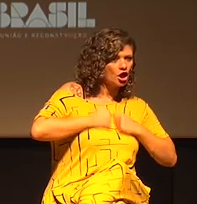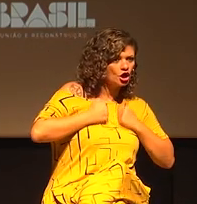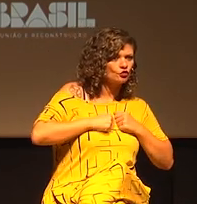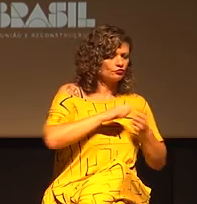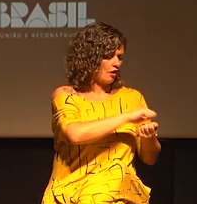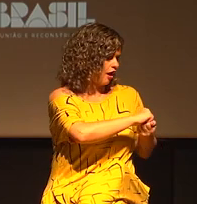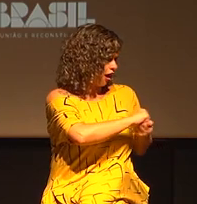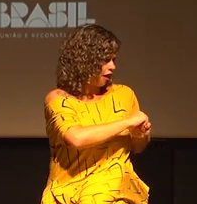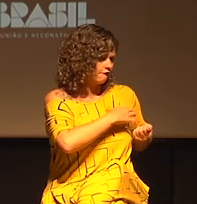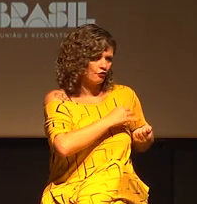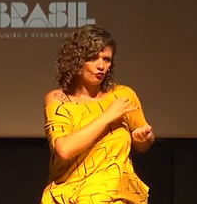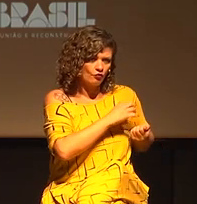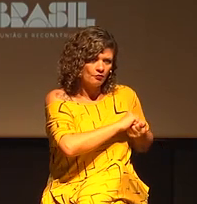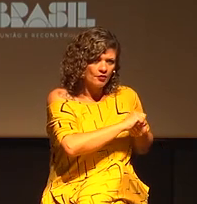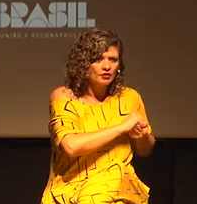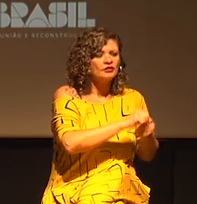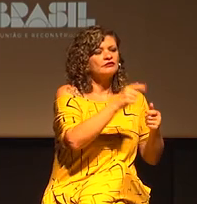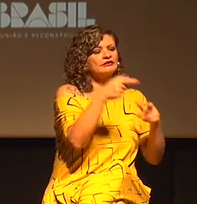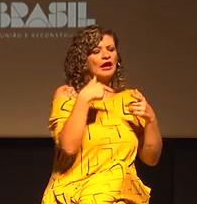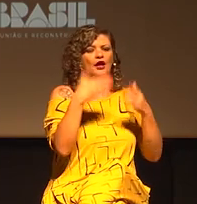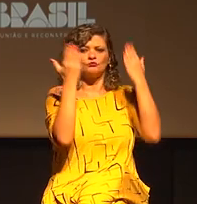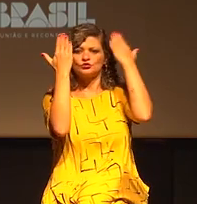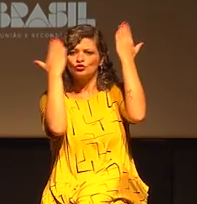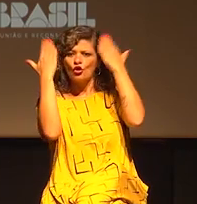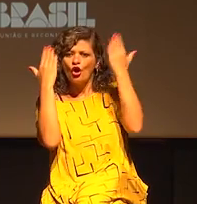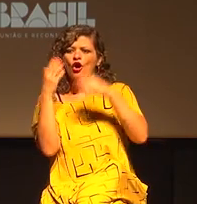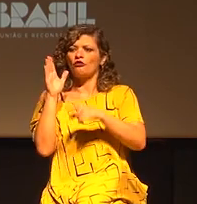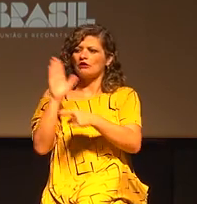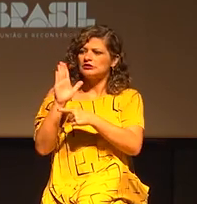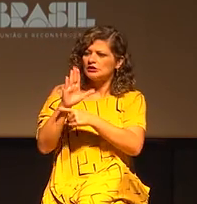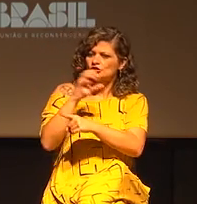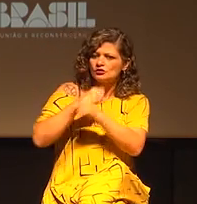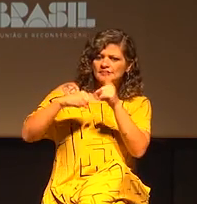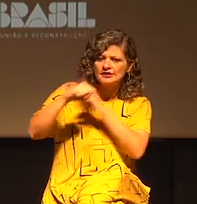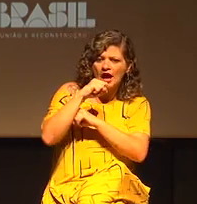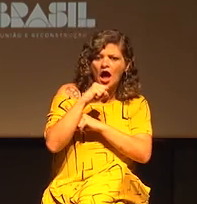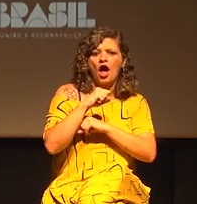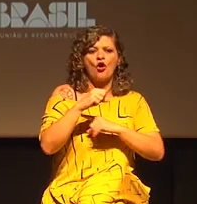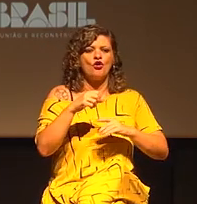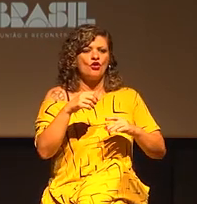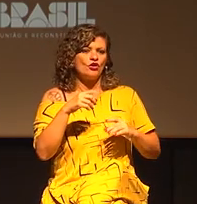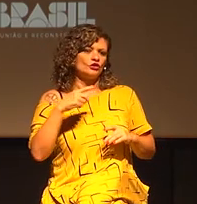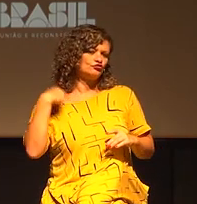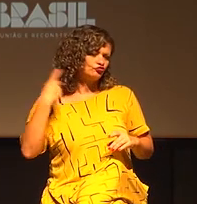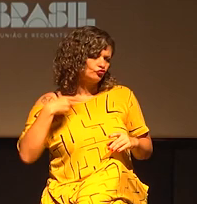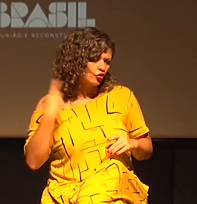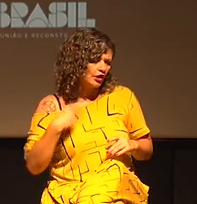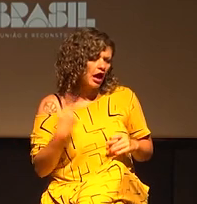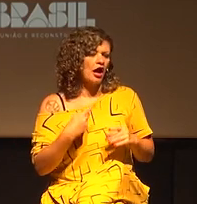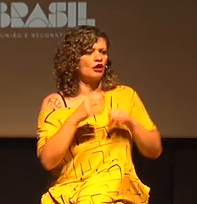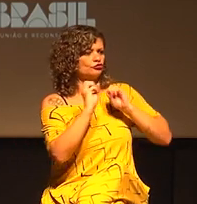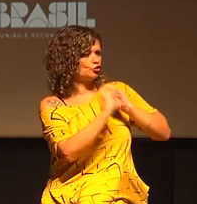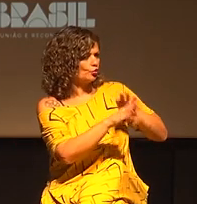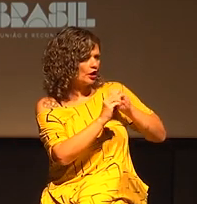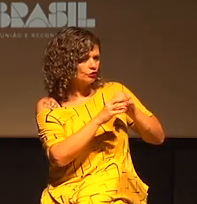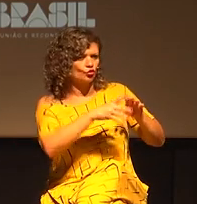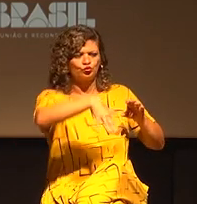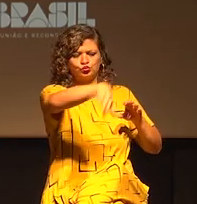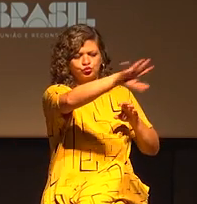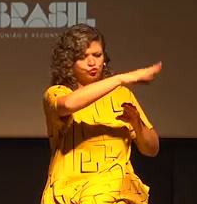lavanderia tem Equipe técnica psicólogo assistente social jurídico educadores eh